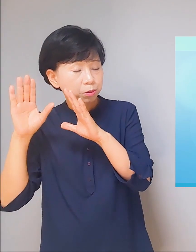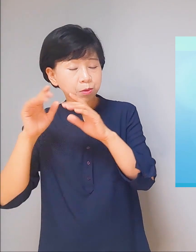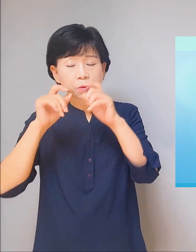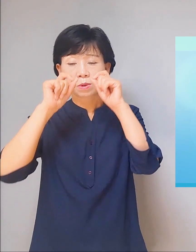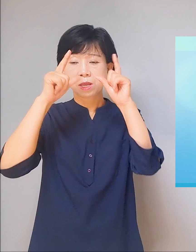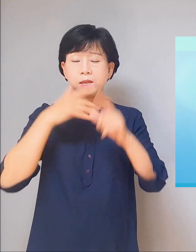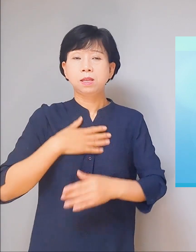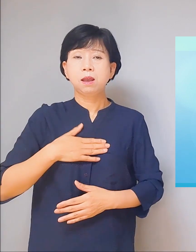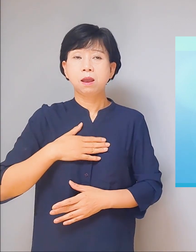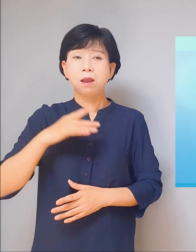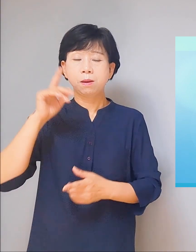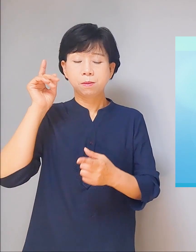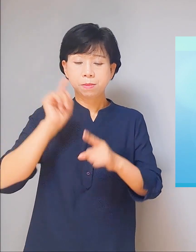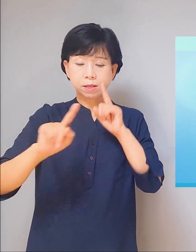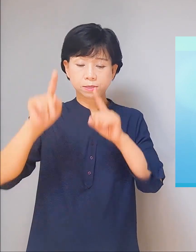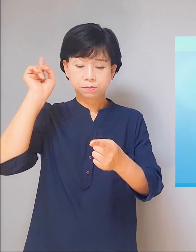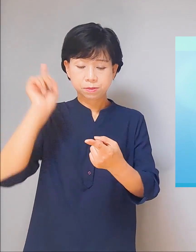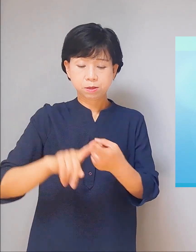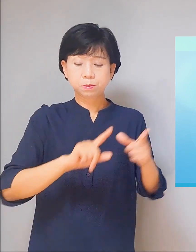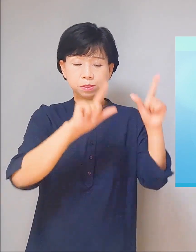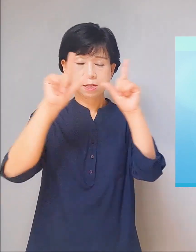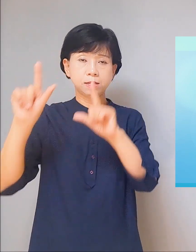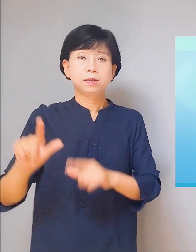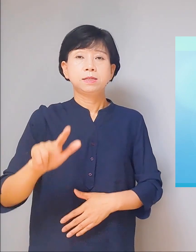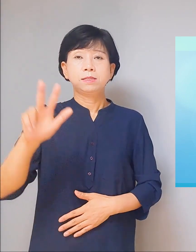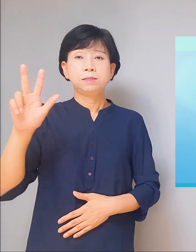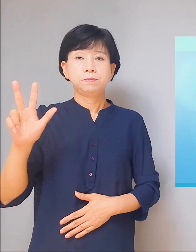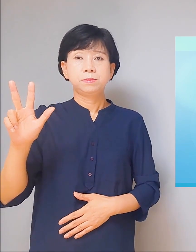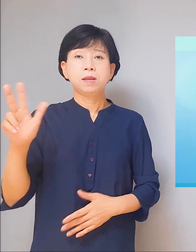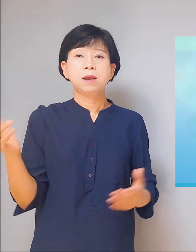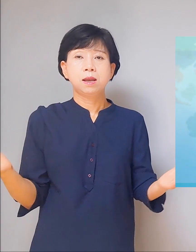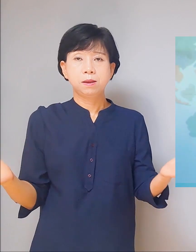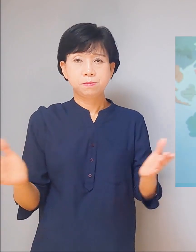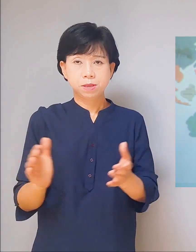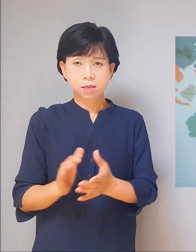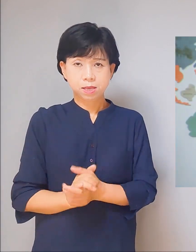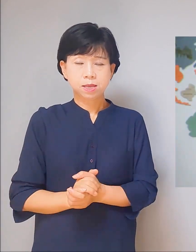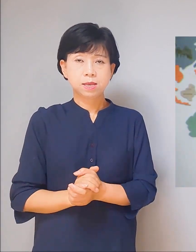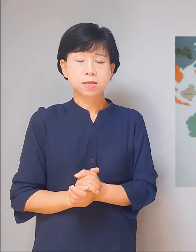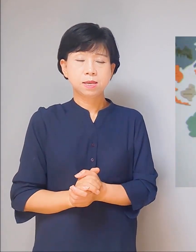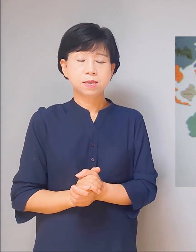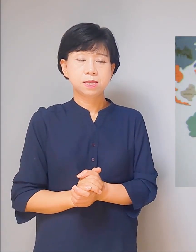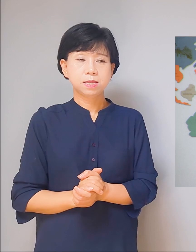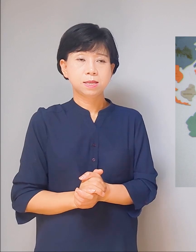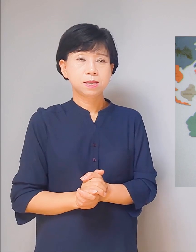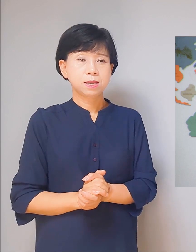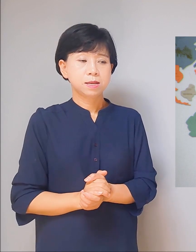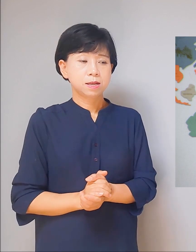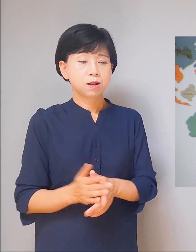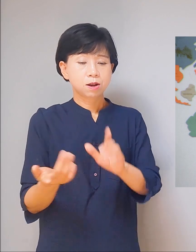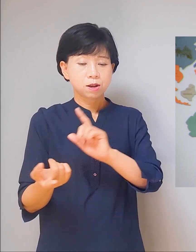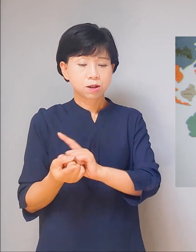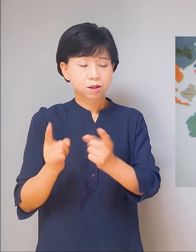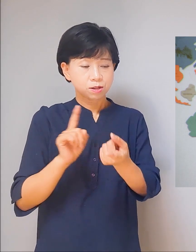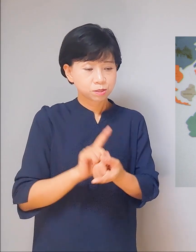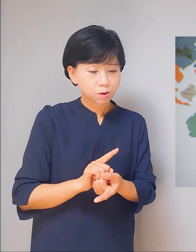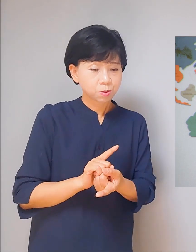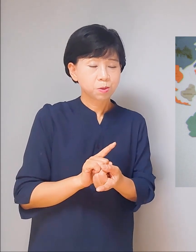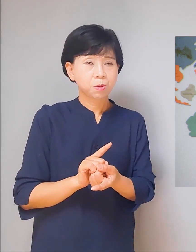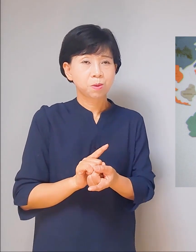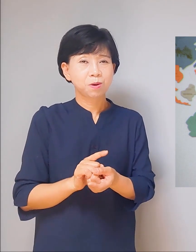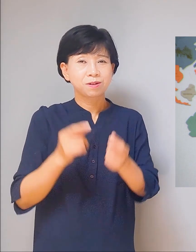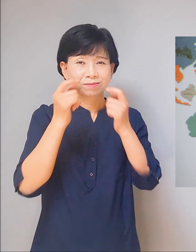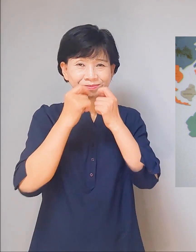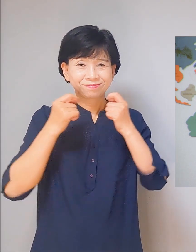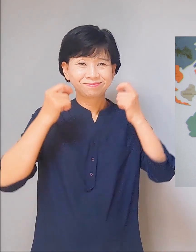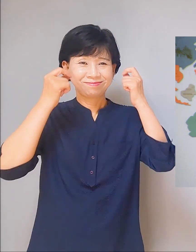깨닫고 말씀대로 살겠습니다. 아멘. 우리 옆에 또 앞뒤로 한번 보시고요. 우리 미소